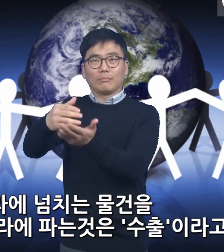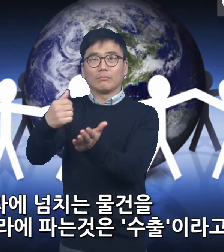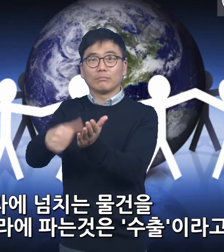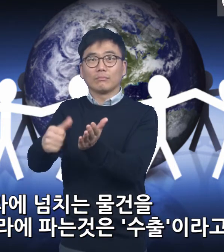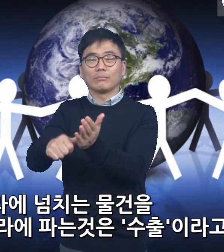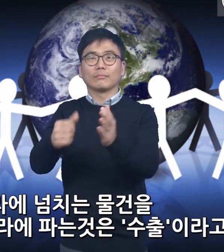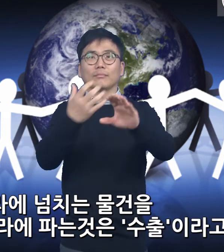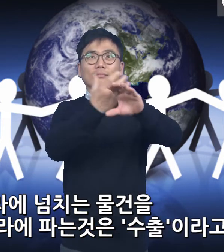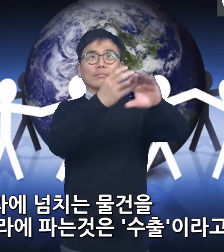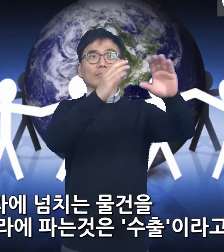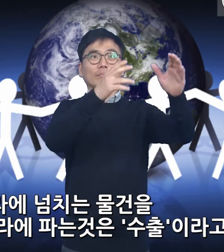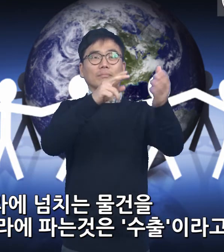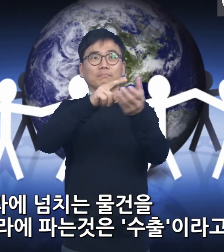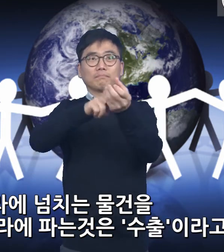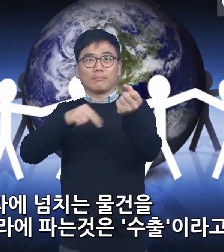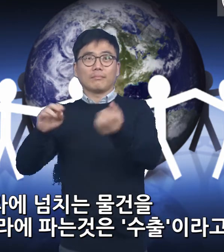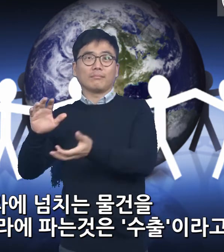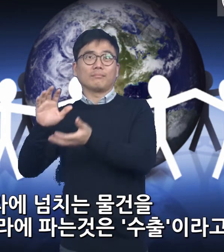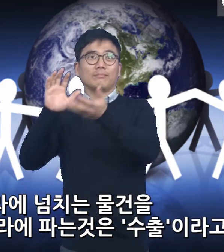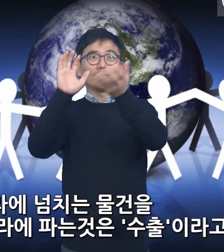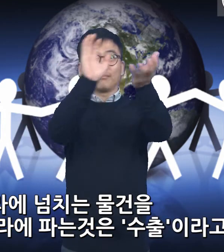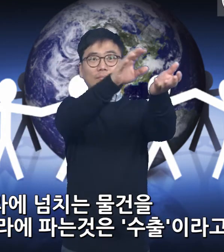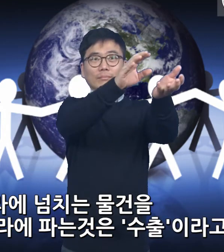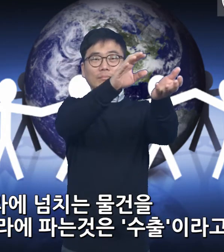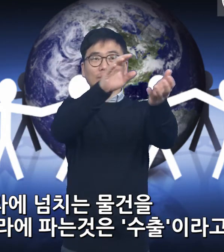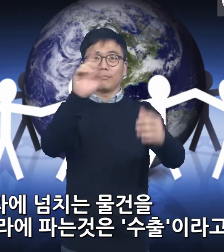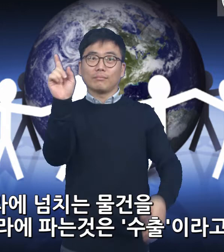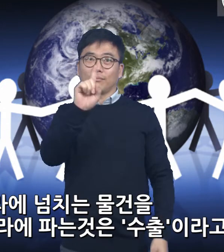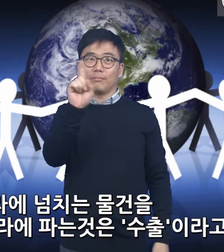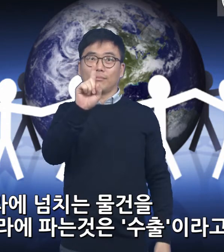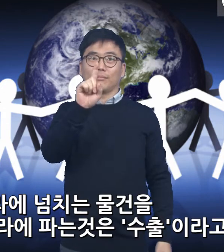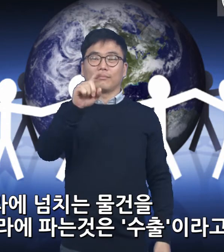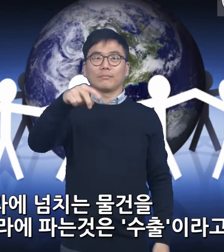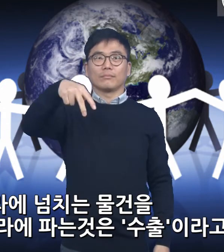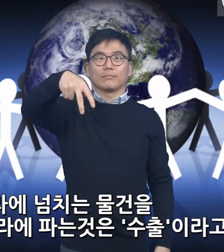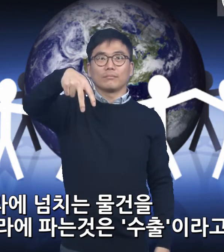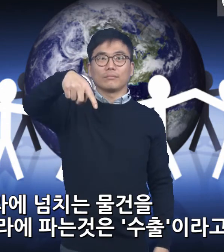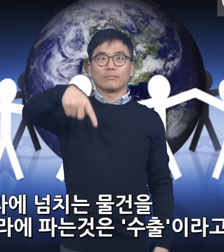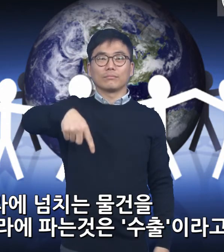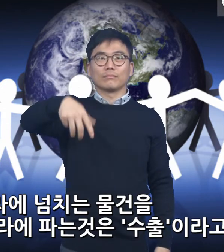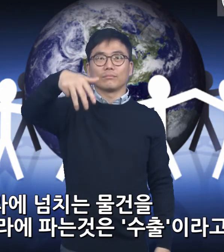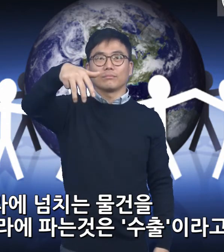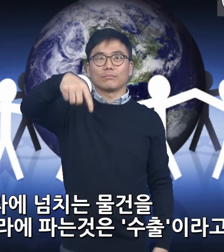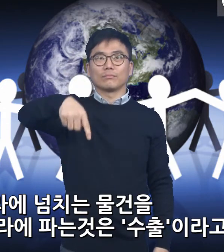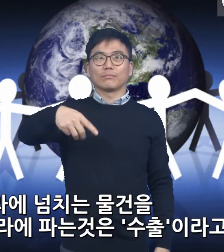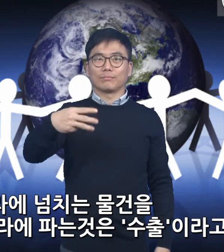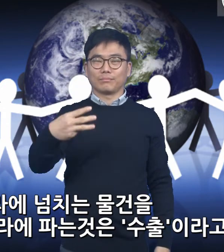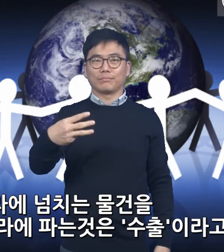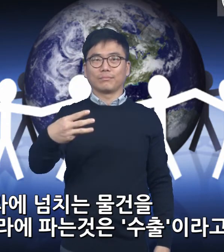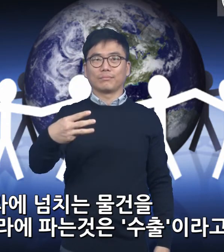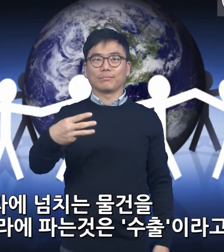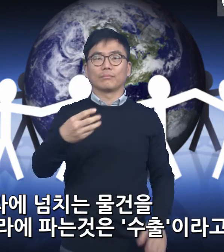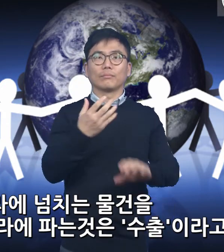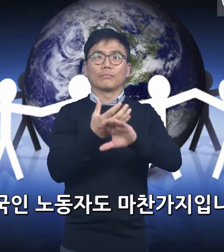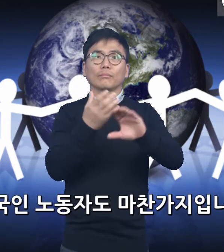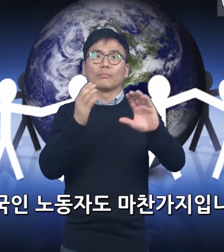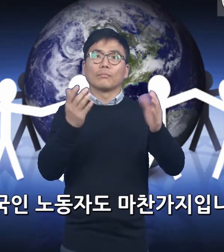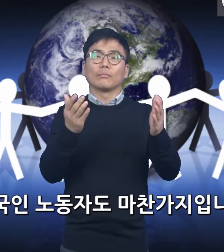우리나라에 넘치는 물건을 다른 나라에 파는 것은 수출이라고 합니다.